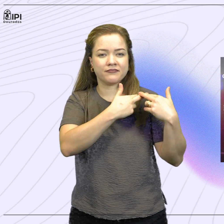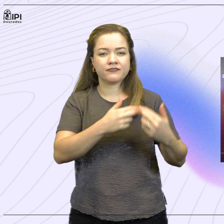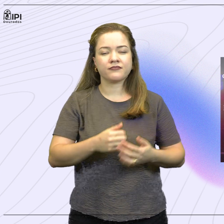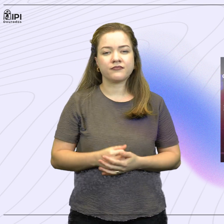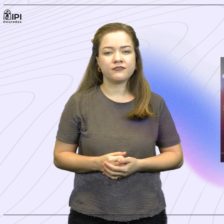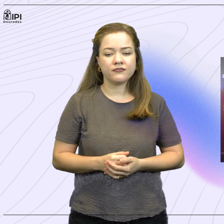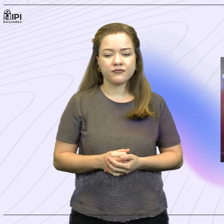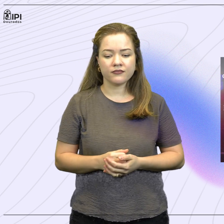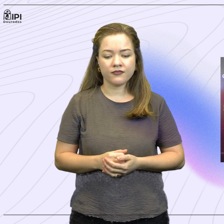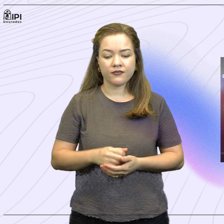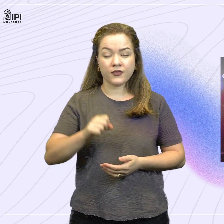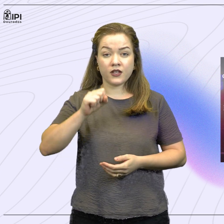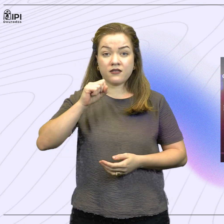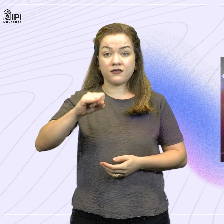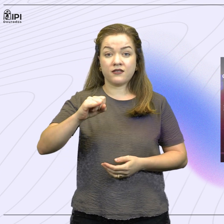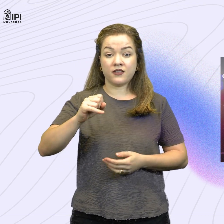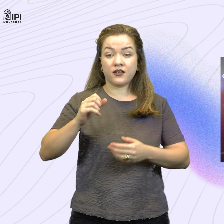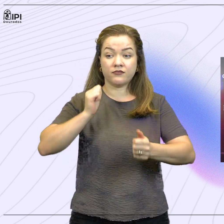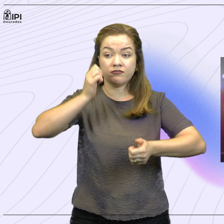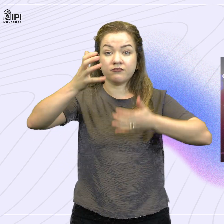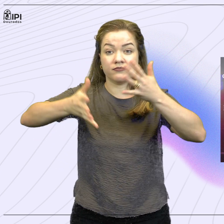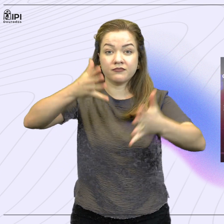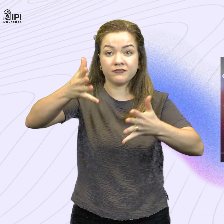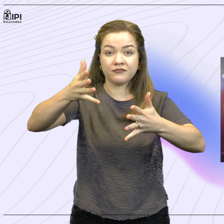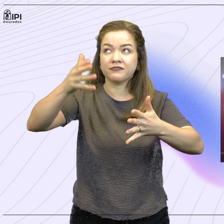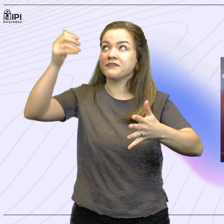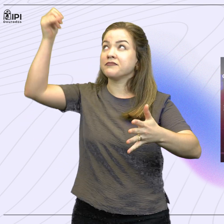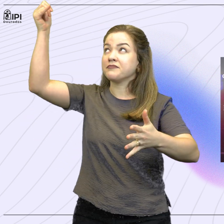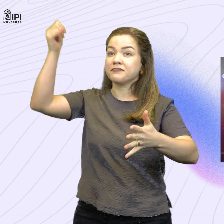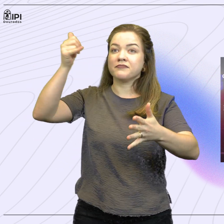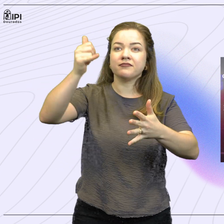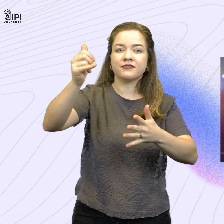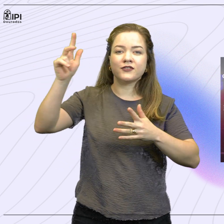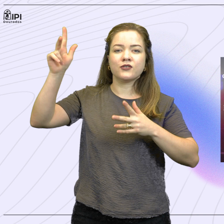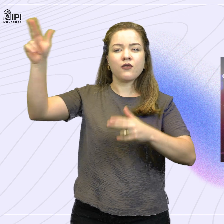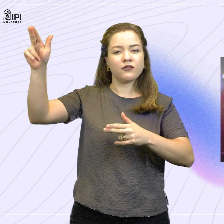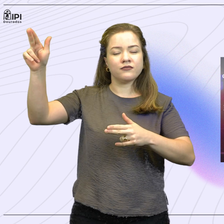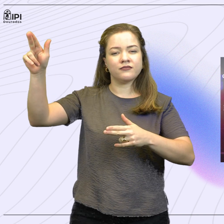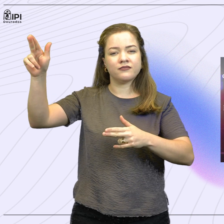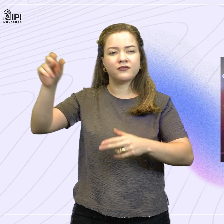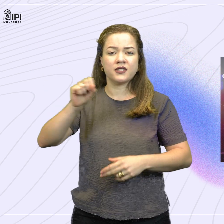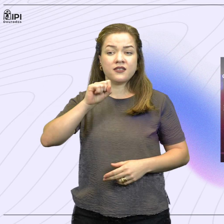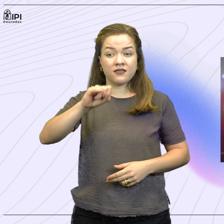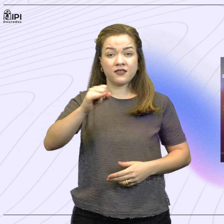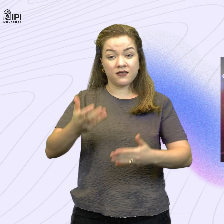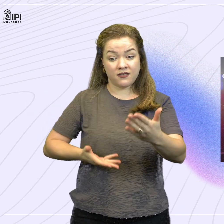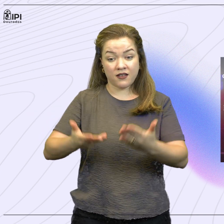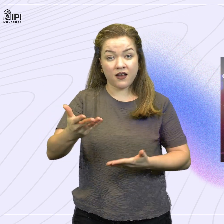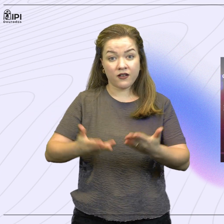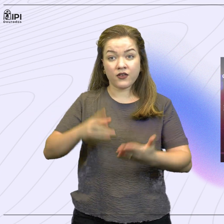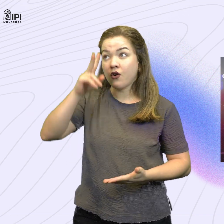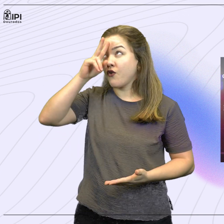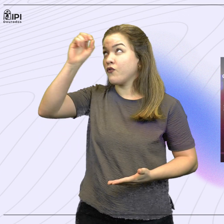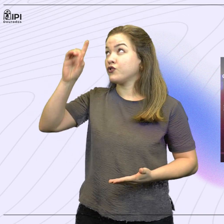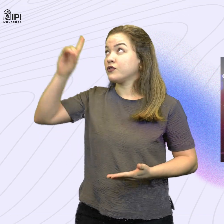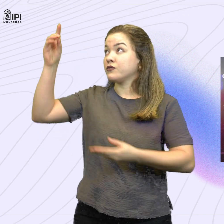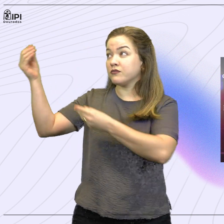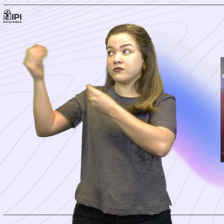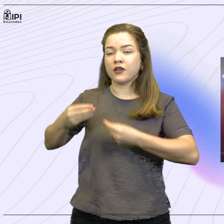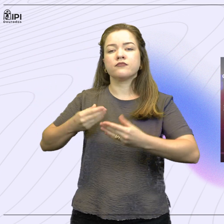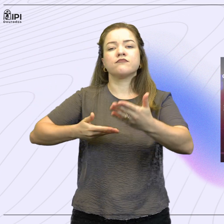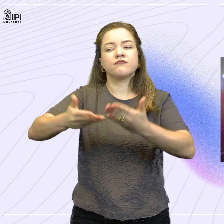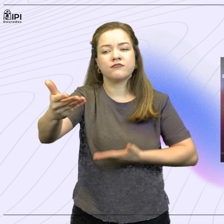de Deus. Se alguém serve, faça-o na força que Deus lhe dá, para que em todas as coisas Deus